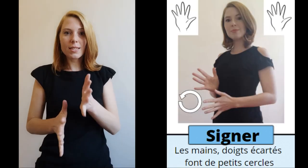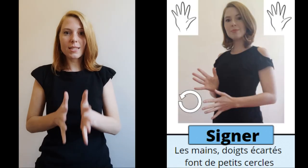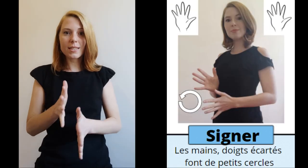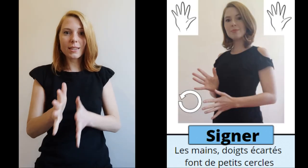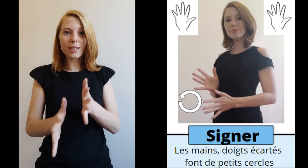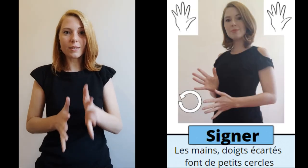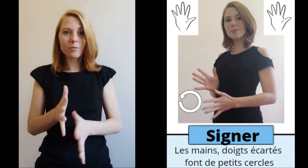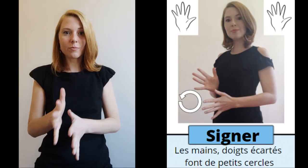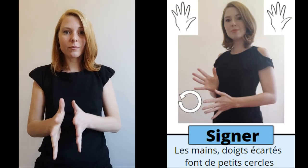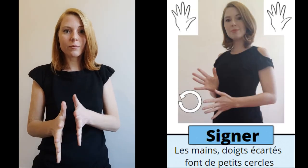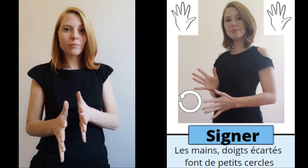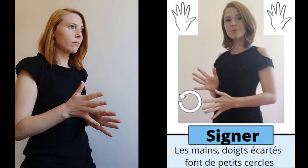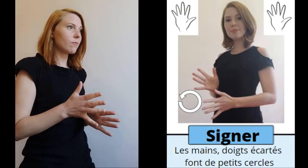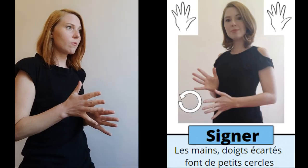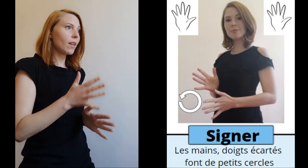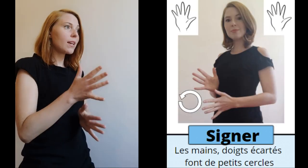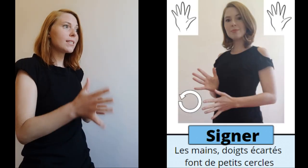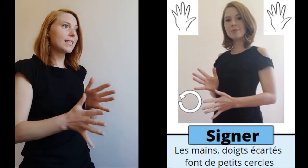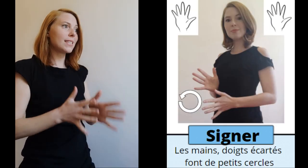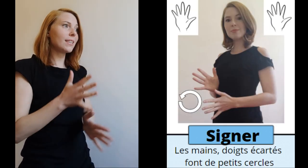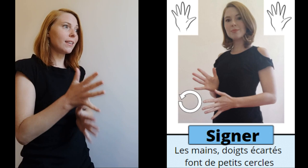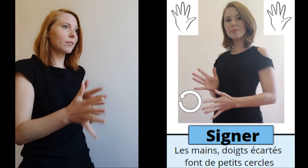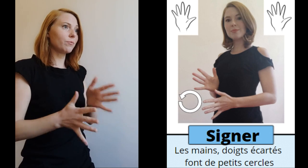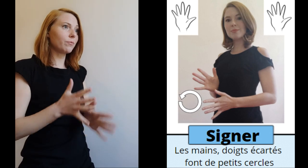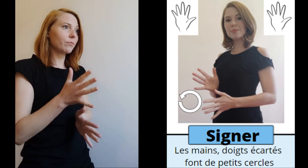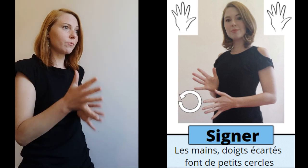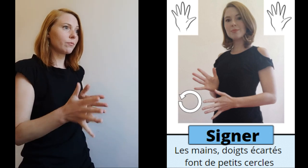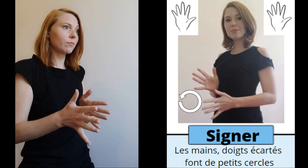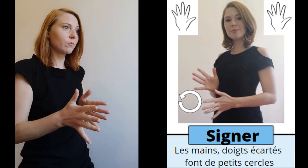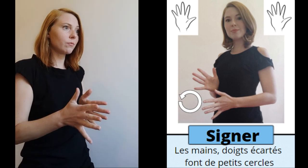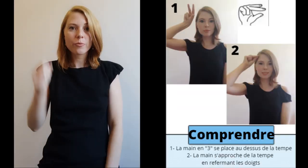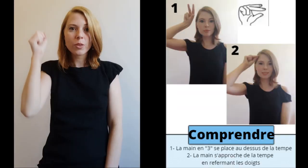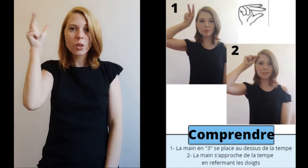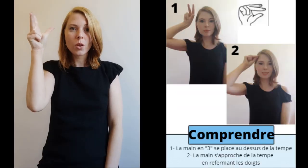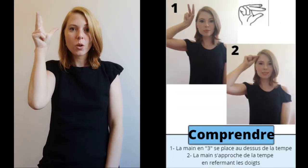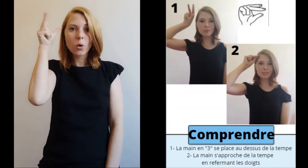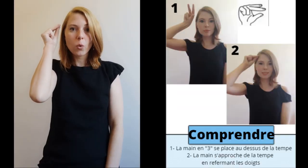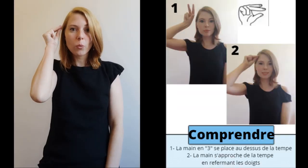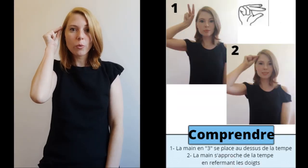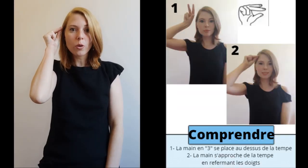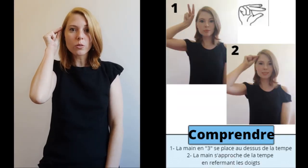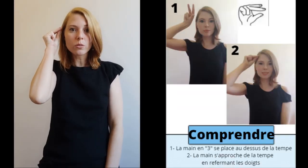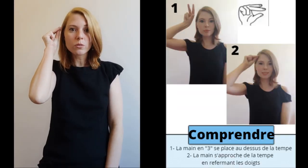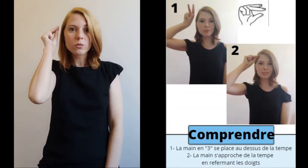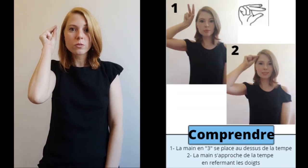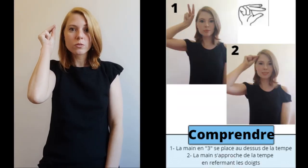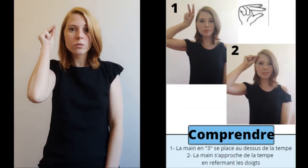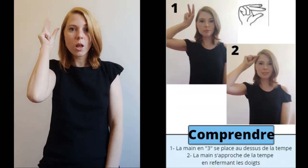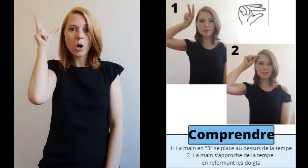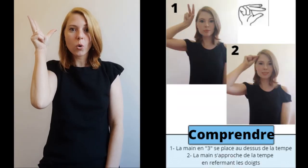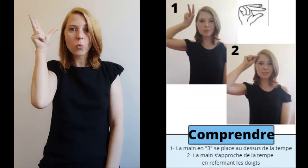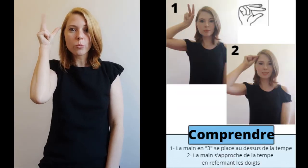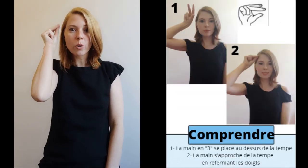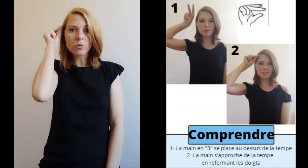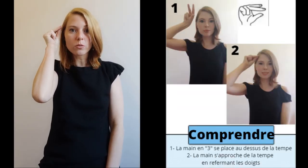Moi j'aime signer, moi j'aime signer, j'ai tant de choses à dire avant